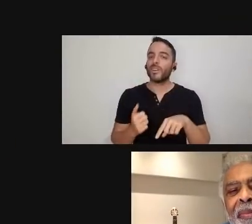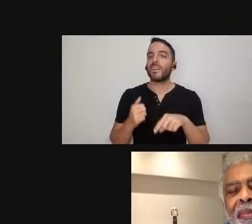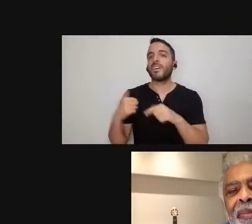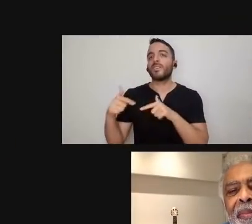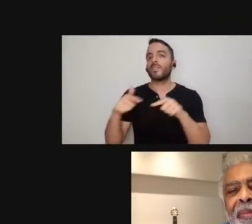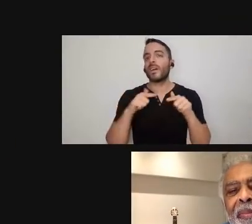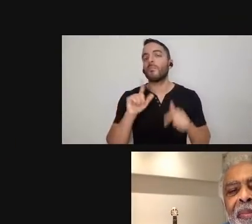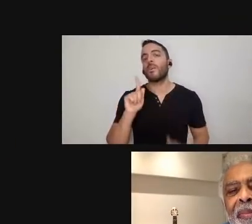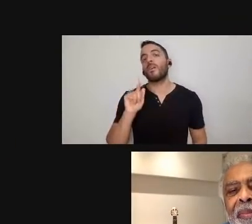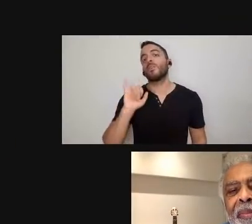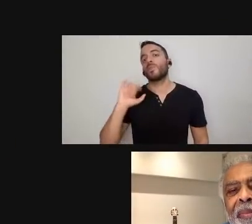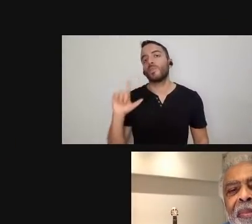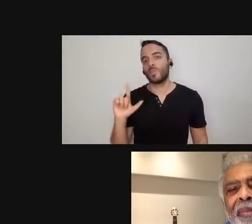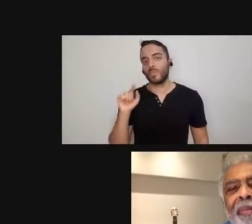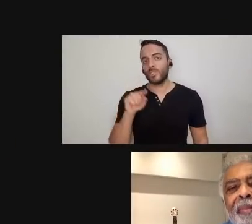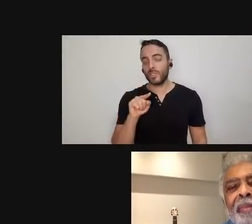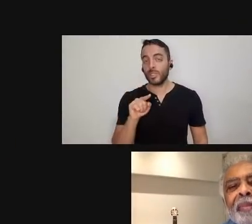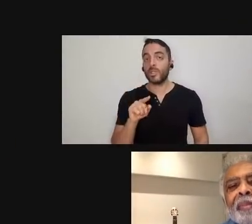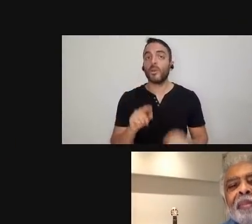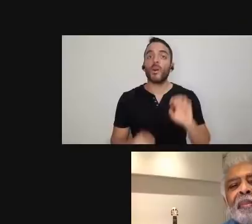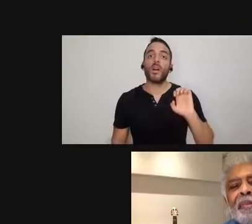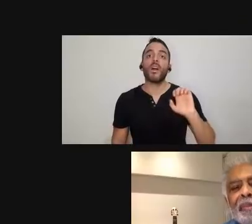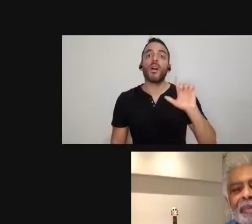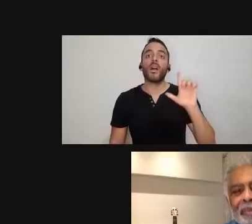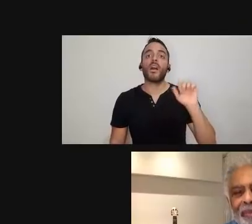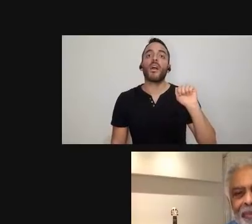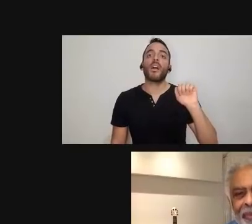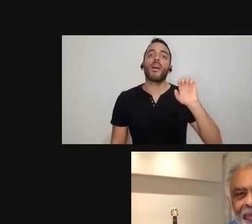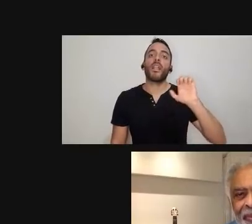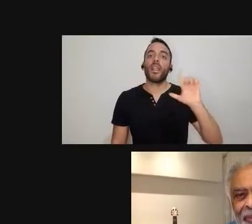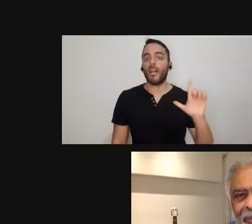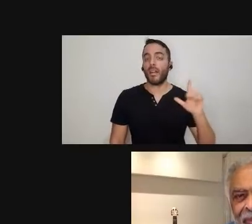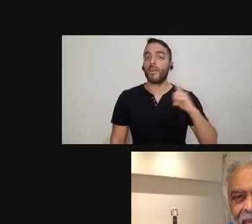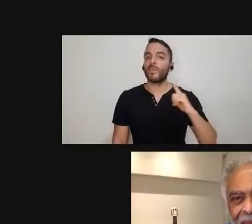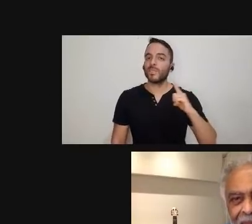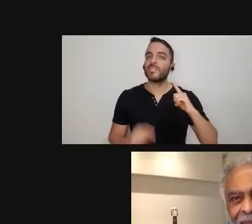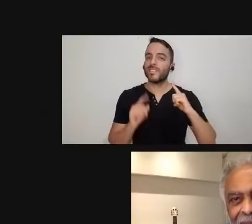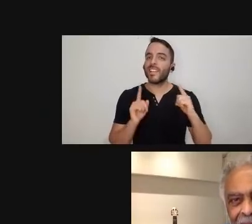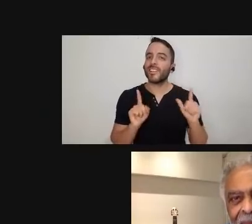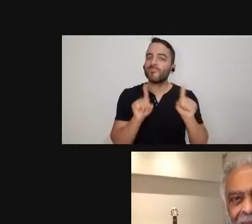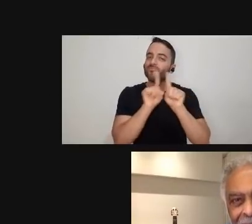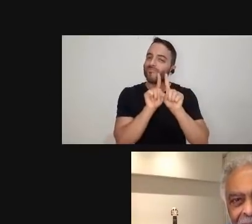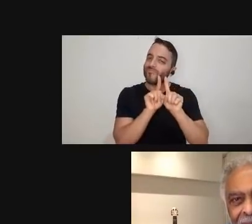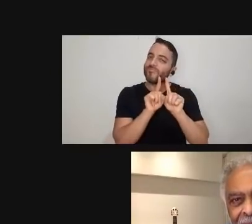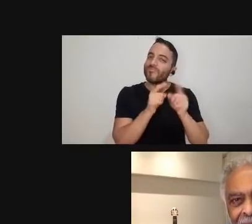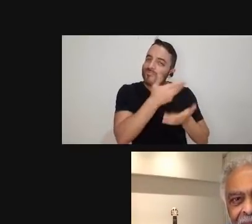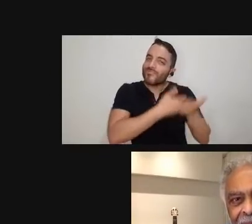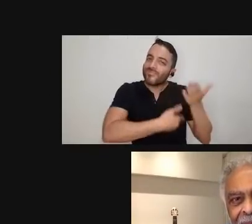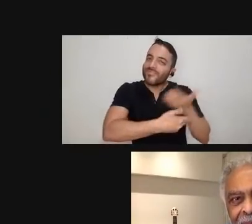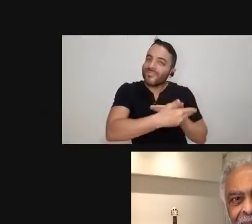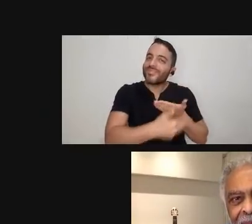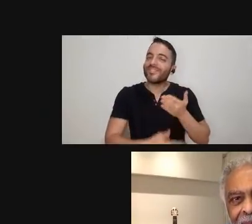e com o Elael a gente tem uma relação bem mais próxima, né?